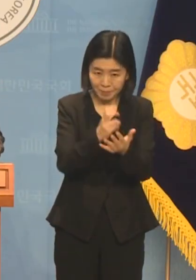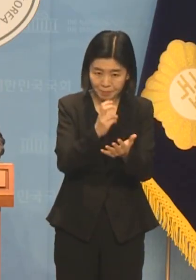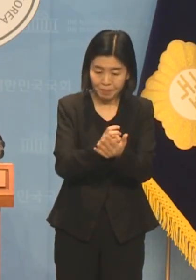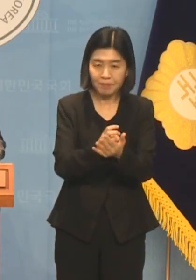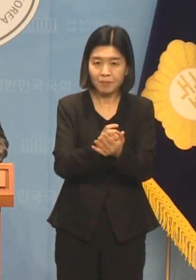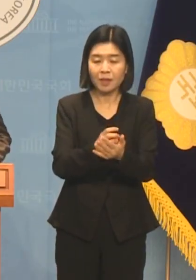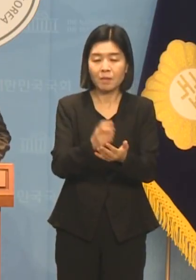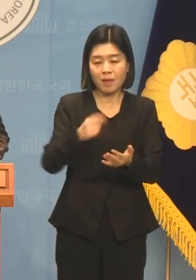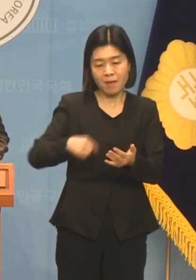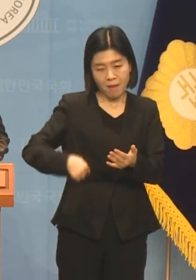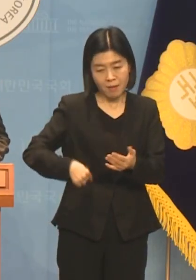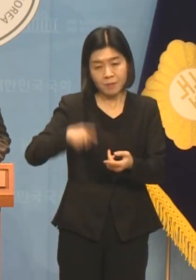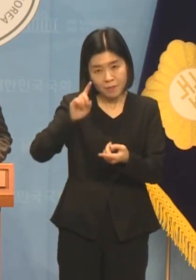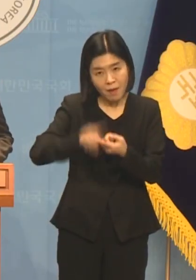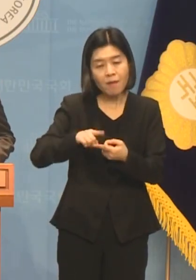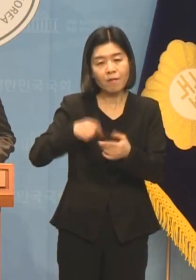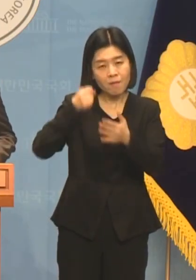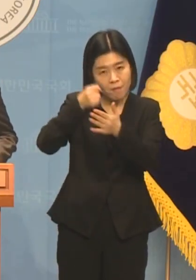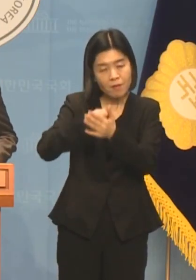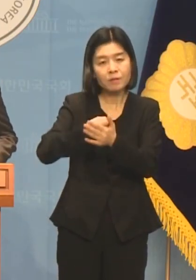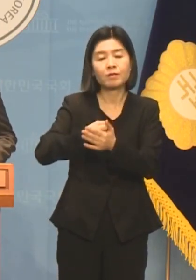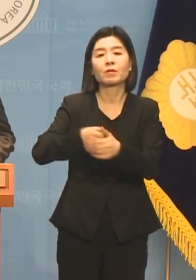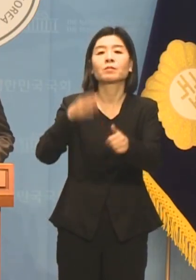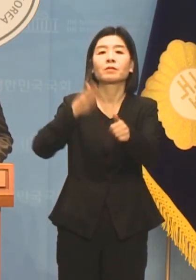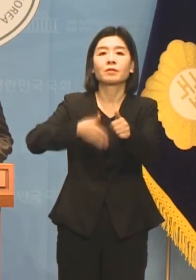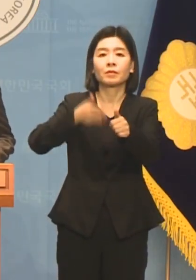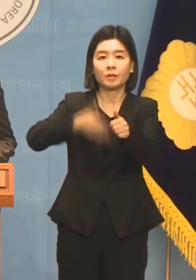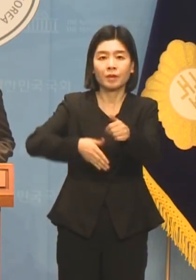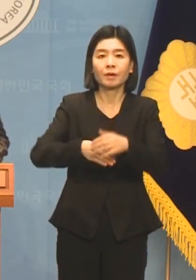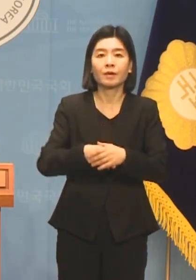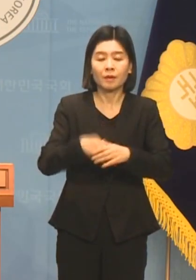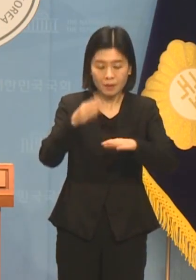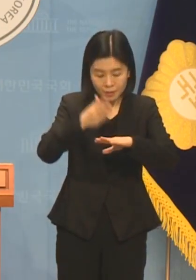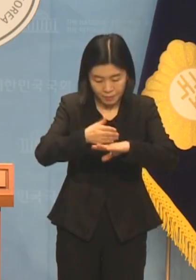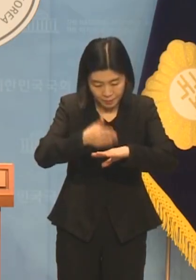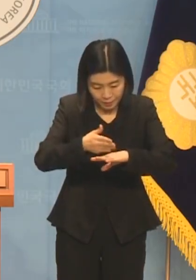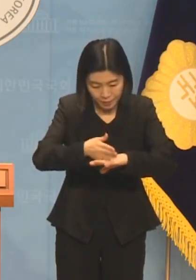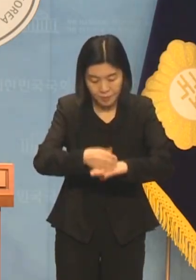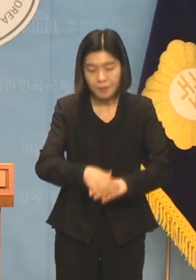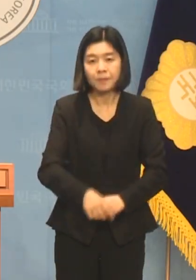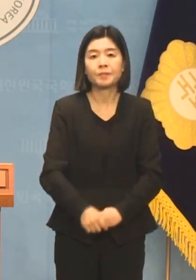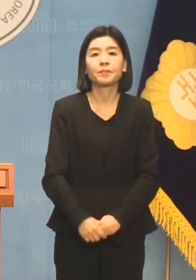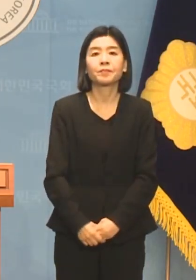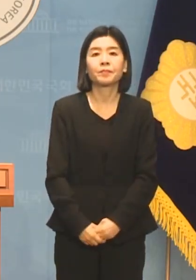따라서 꼭 결정해달라는 말씀을 드려 나왔습니다. 감사합니다.